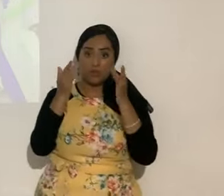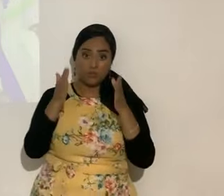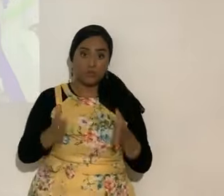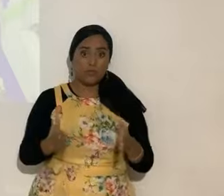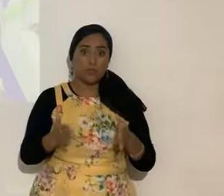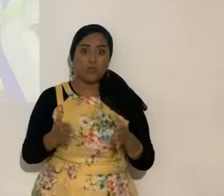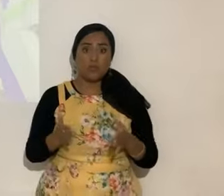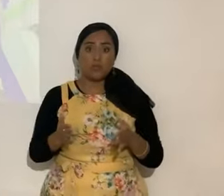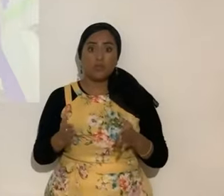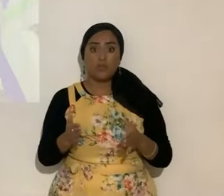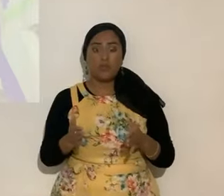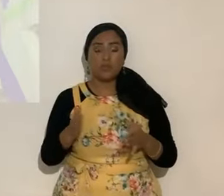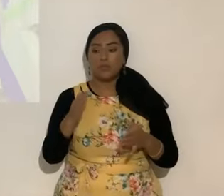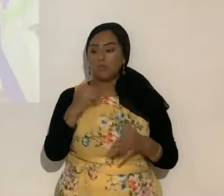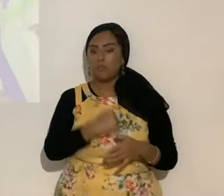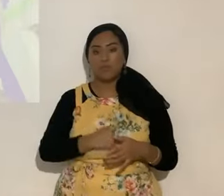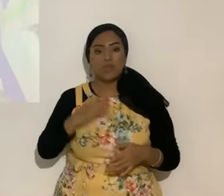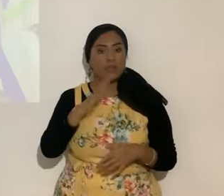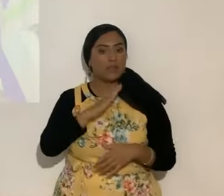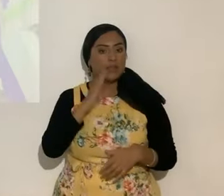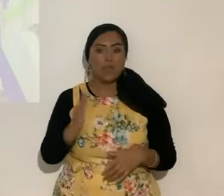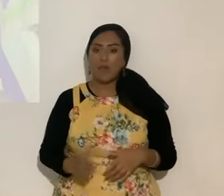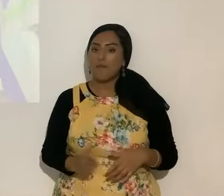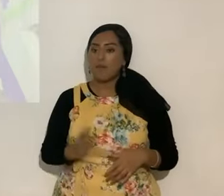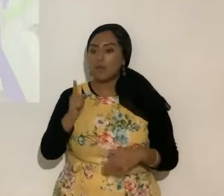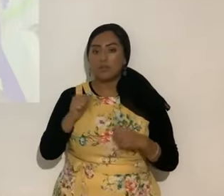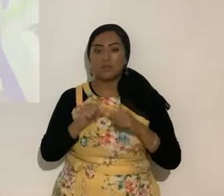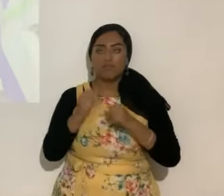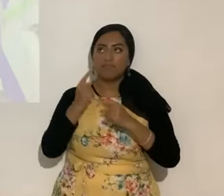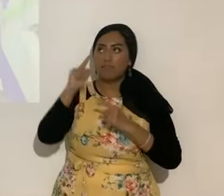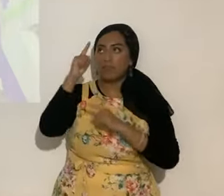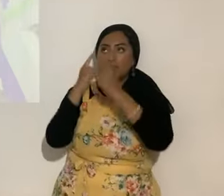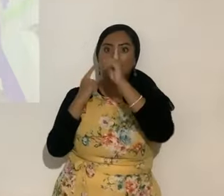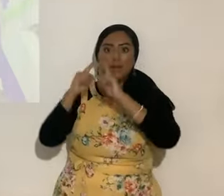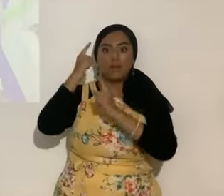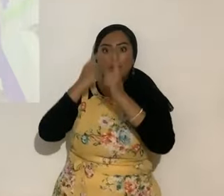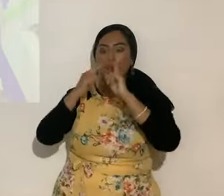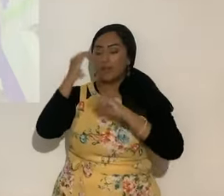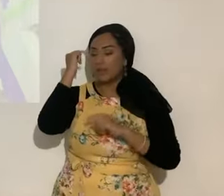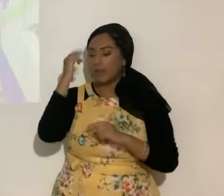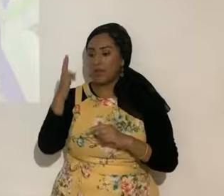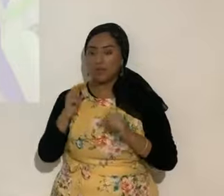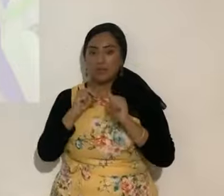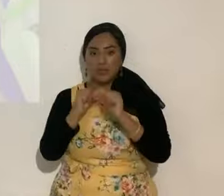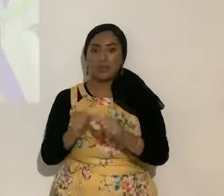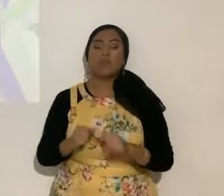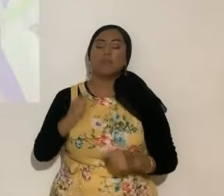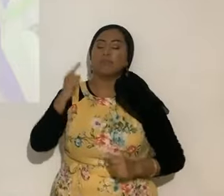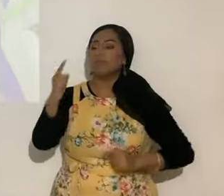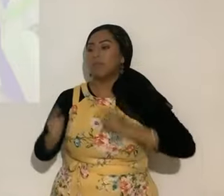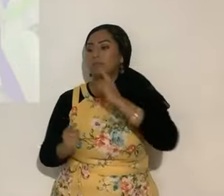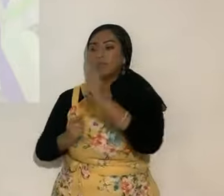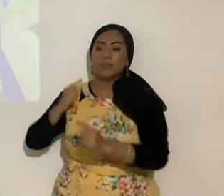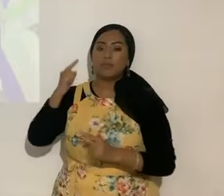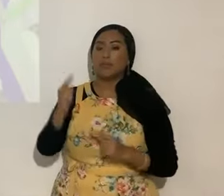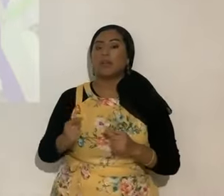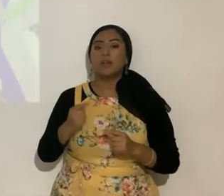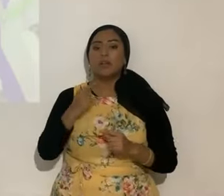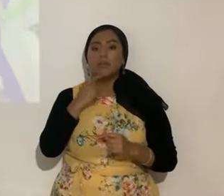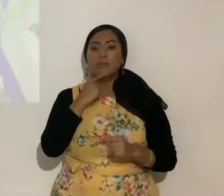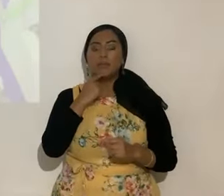o sea, que no se arrepintió, sus pecados, que ofendió todo el tiempo, al eterno, con sus pecados, y sus abominaciones, porque dice en la